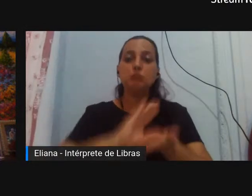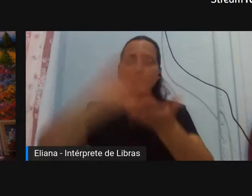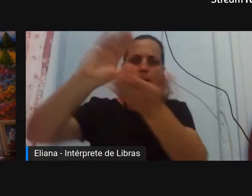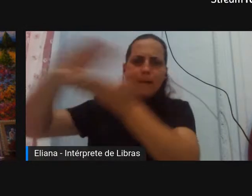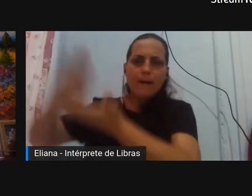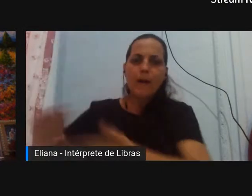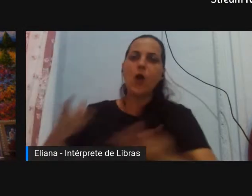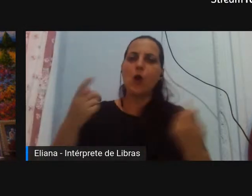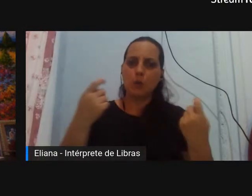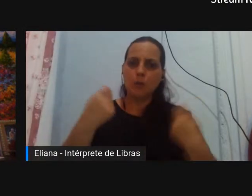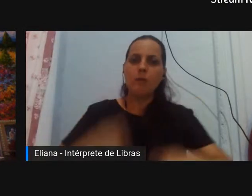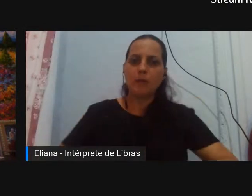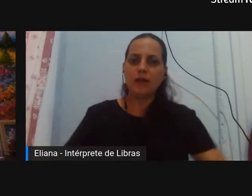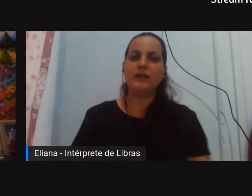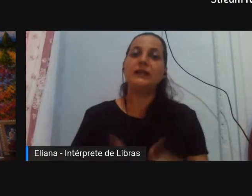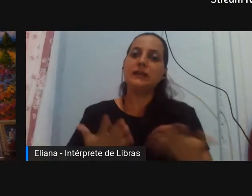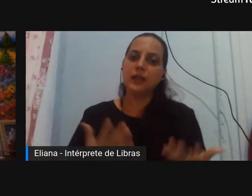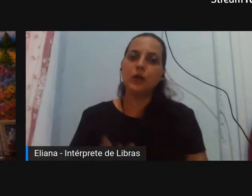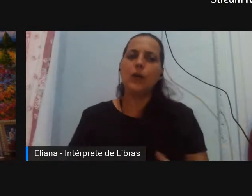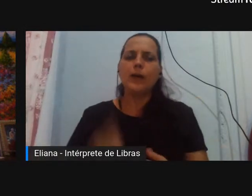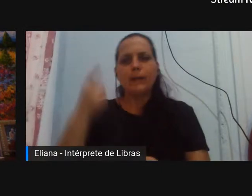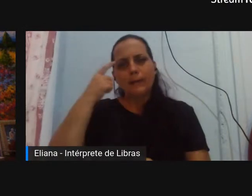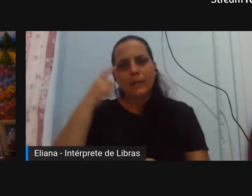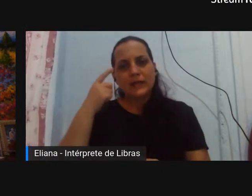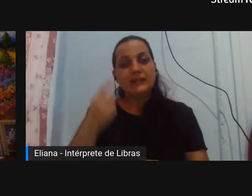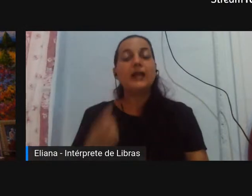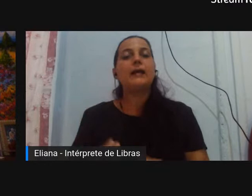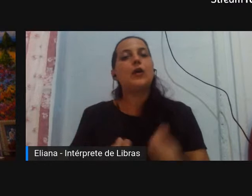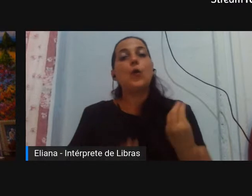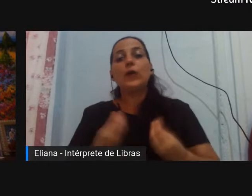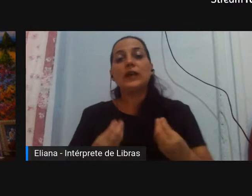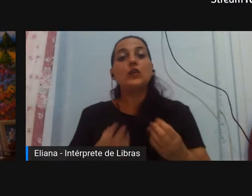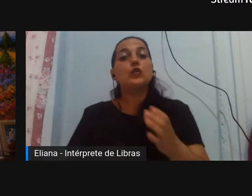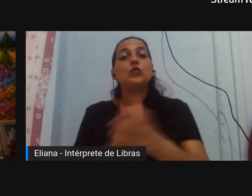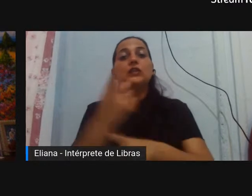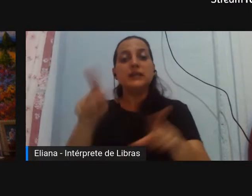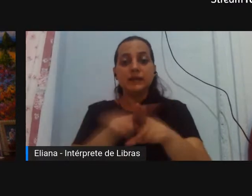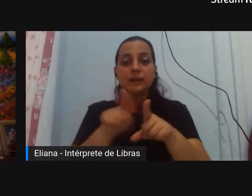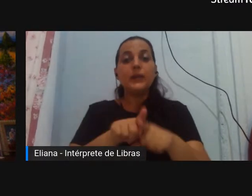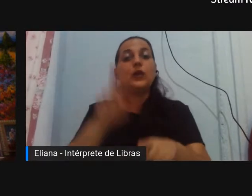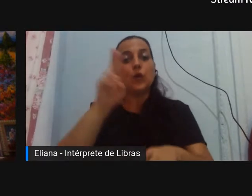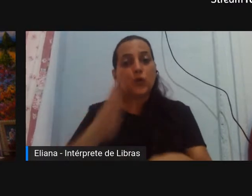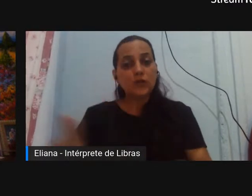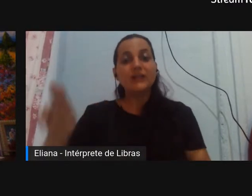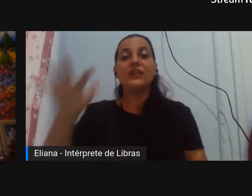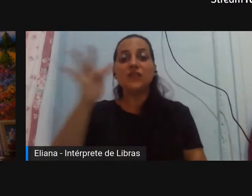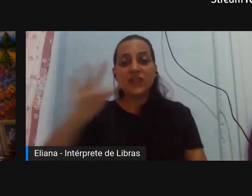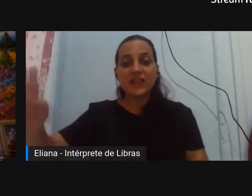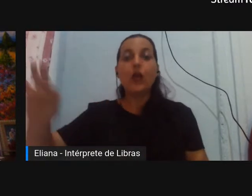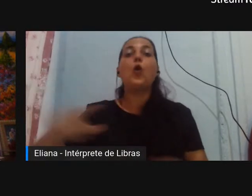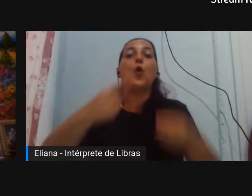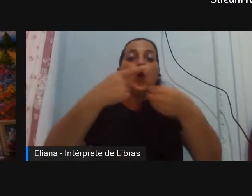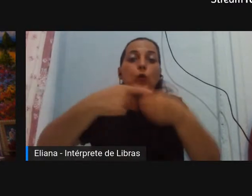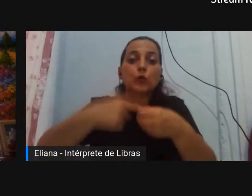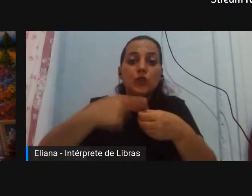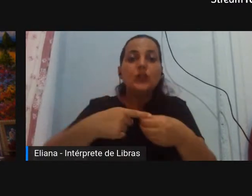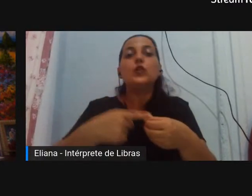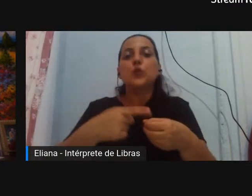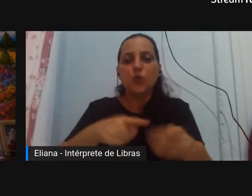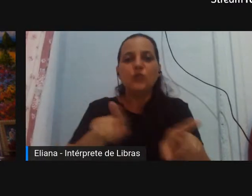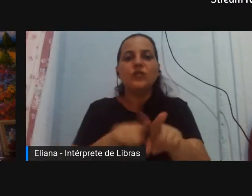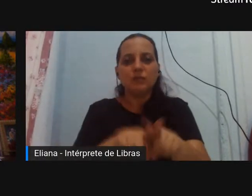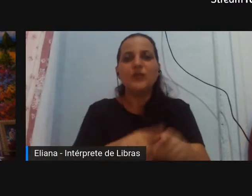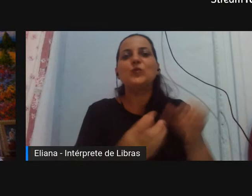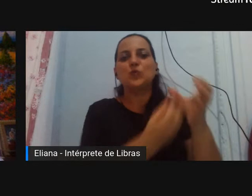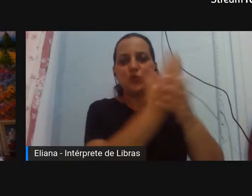a necessidade das universidades federais serem multicampi e,